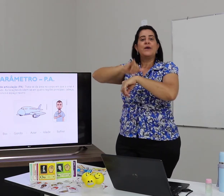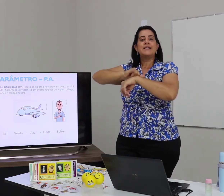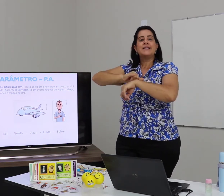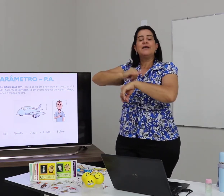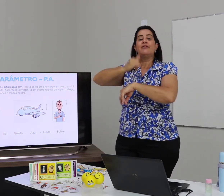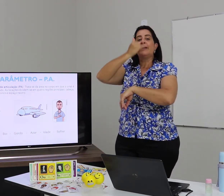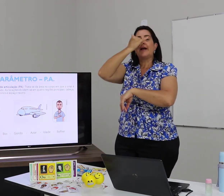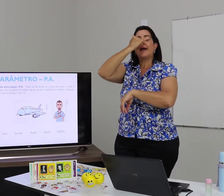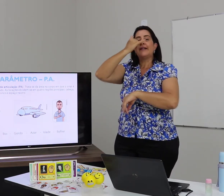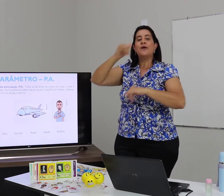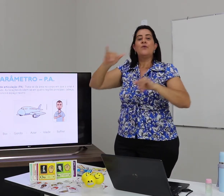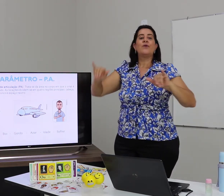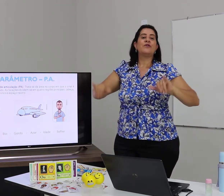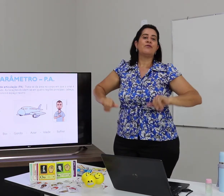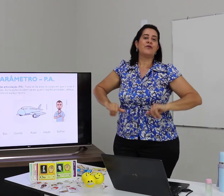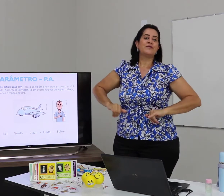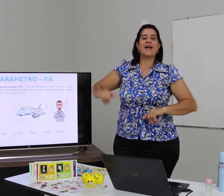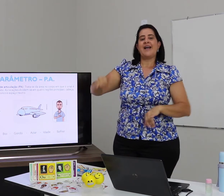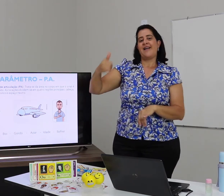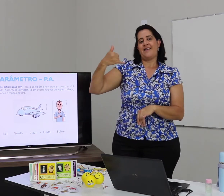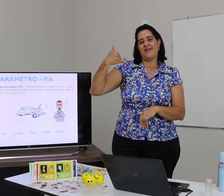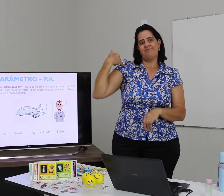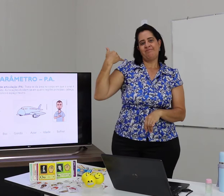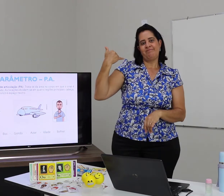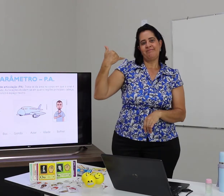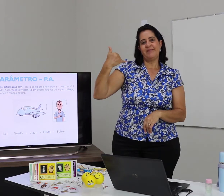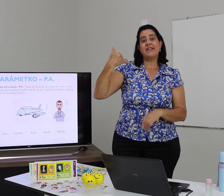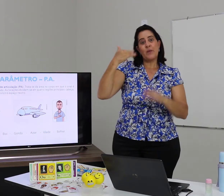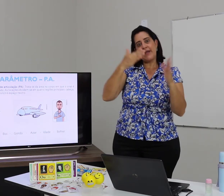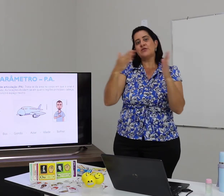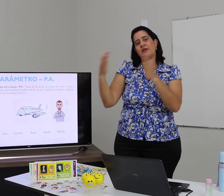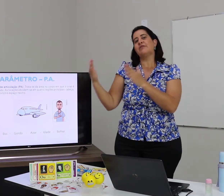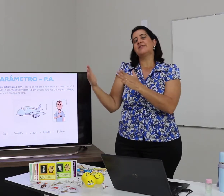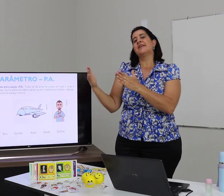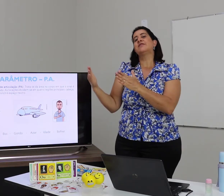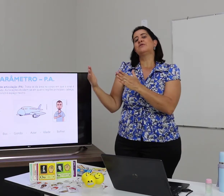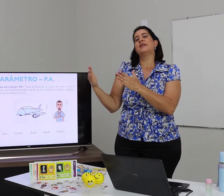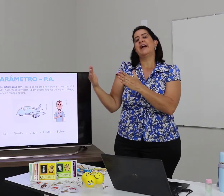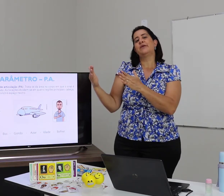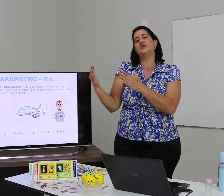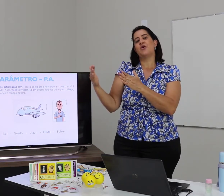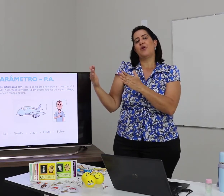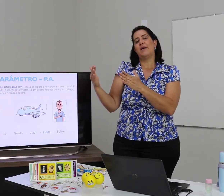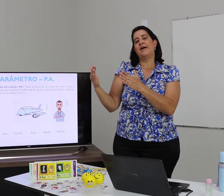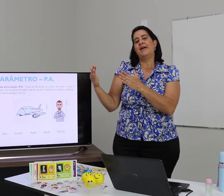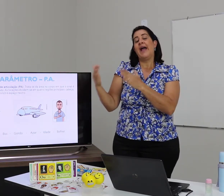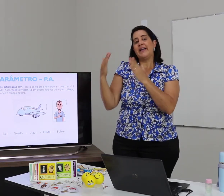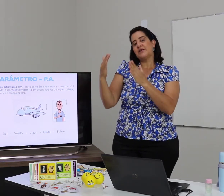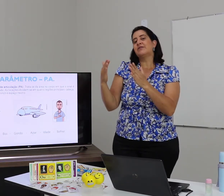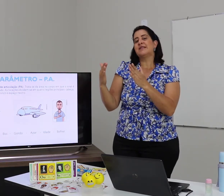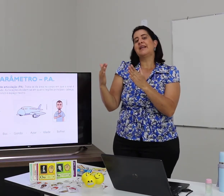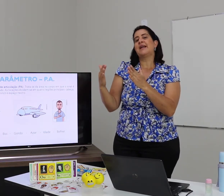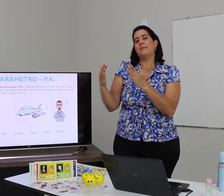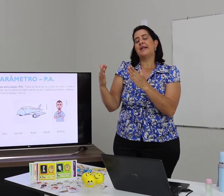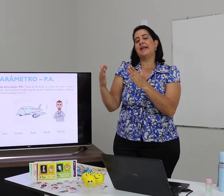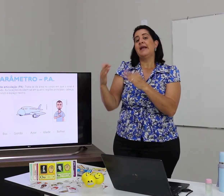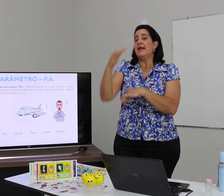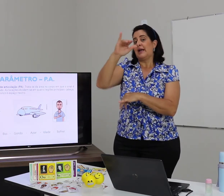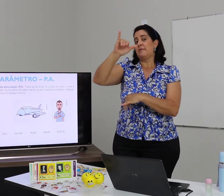que significa cada um quando eu for usar ele. Então é isso que você tem que estudar no idioma. É isso que você tem que aprender, que a minha